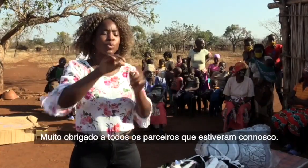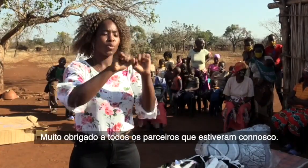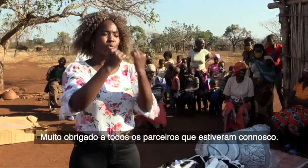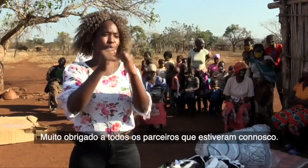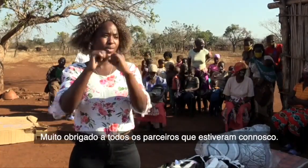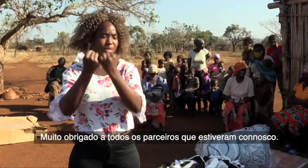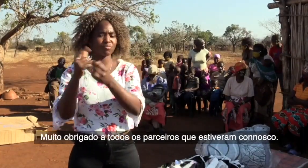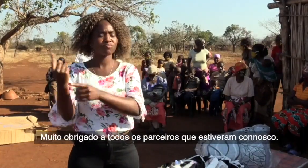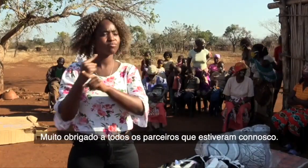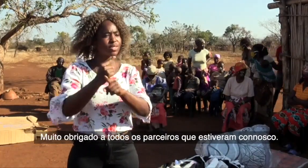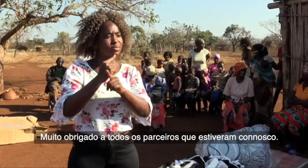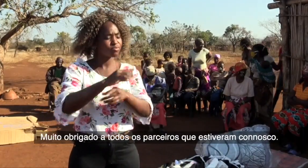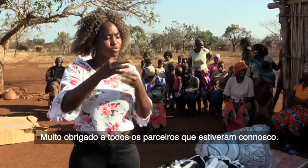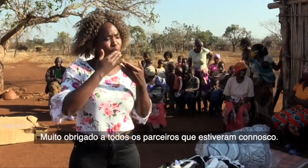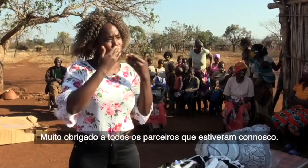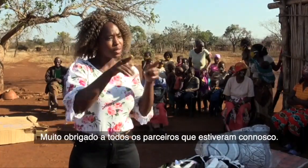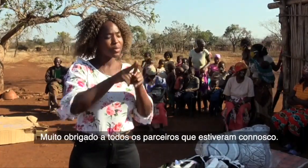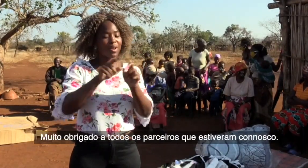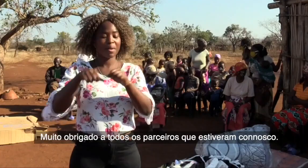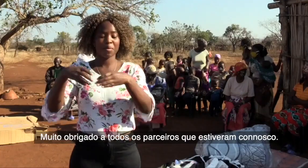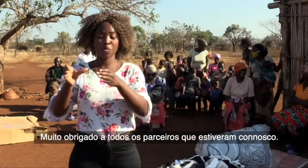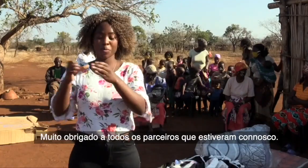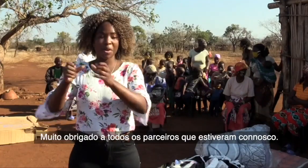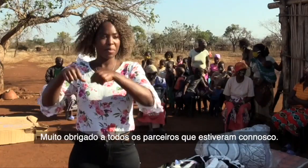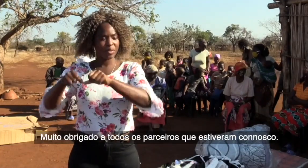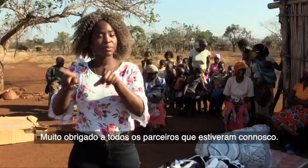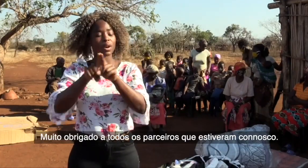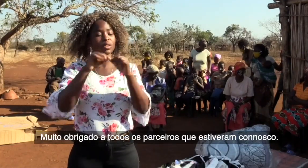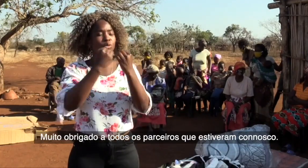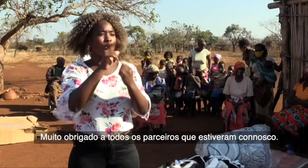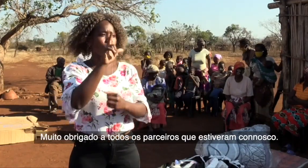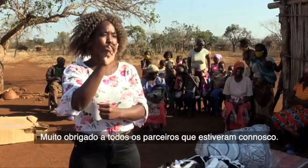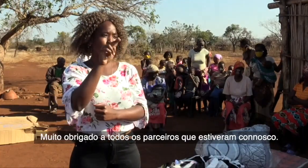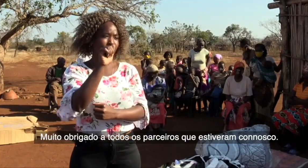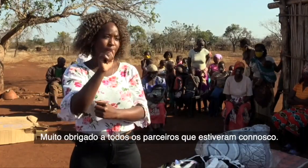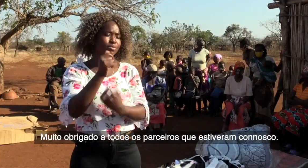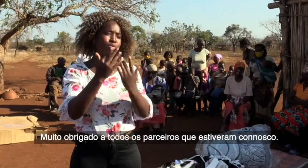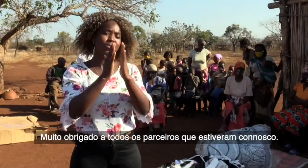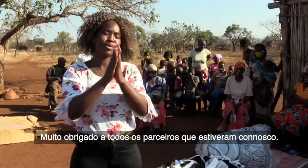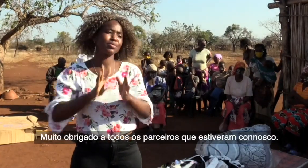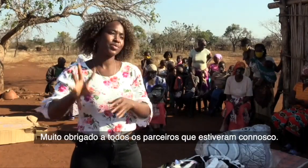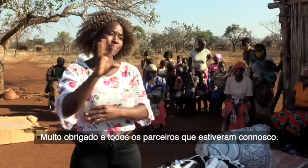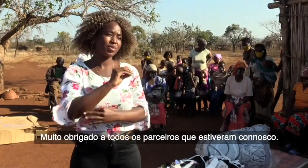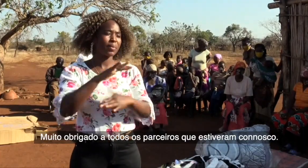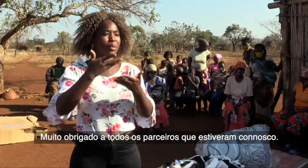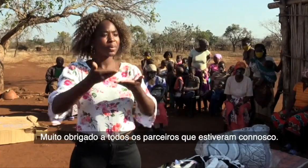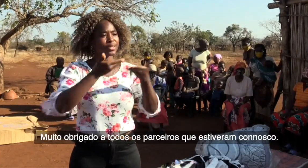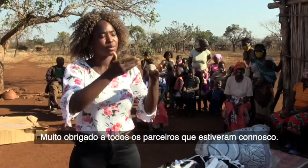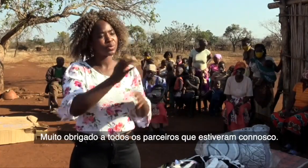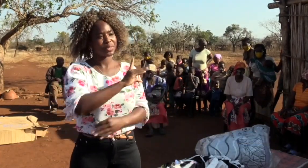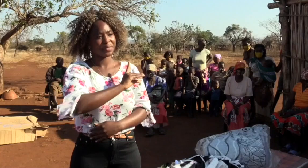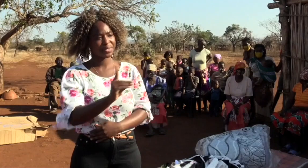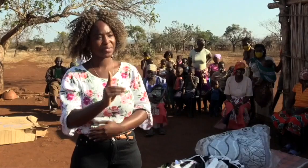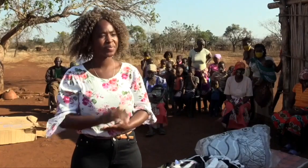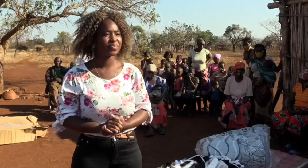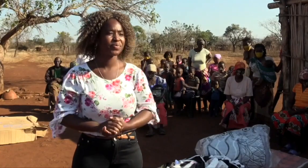pessoas com deficiência. E dizer muito obrigado a todos os nossos parceiros que estiveram conosco